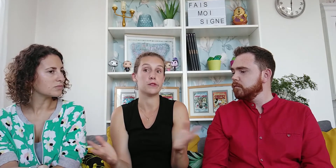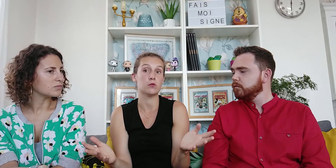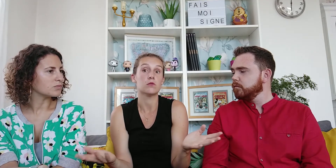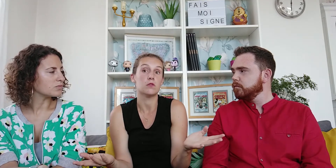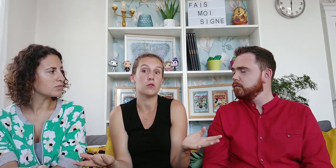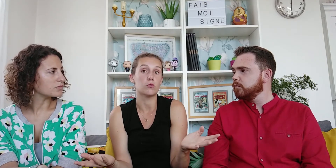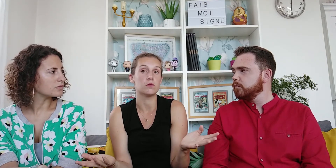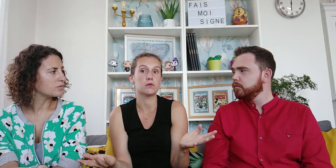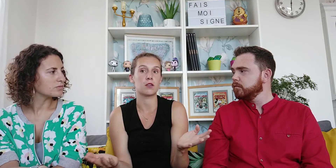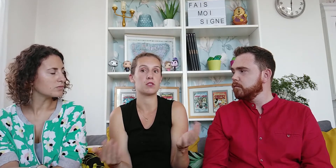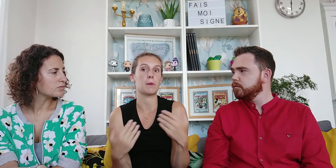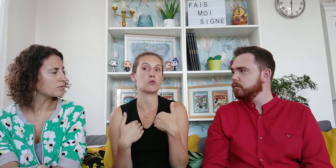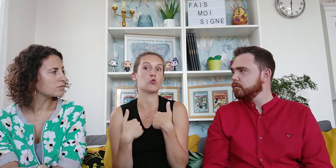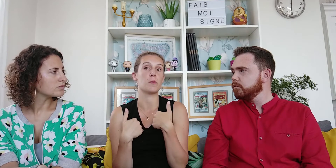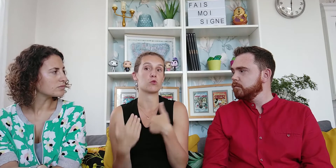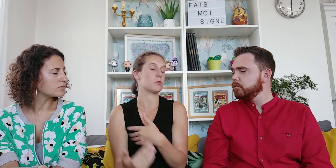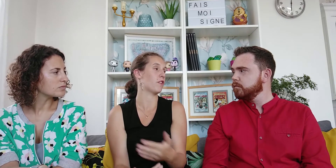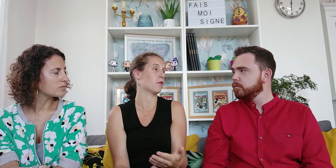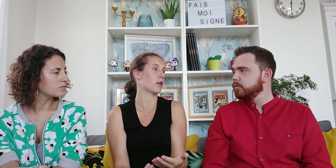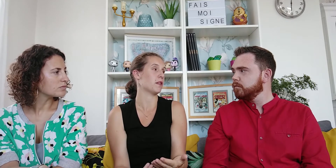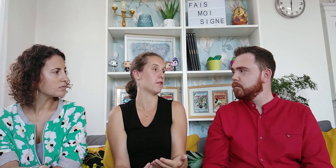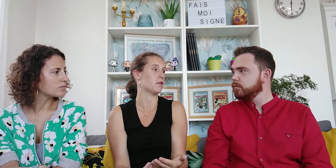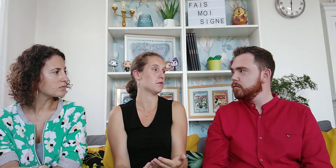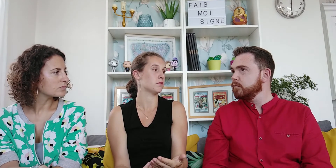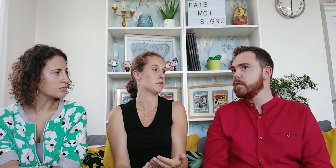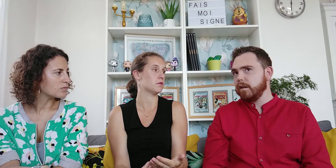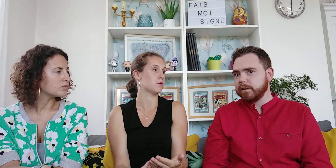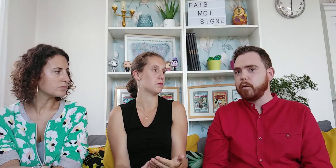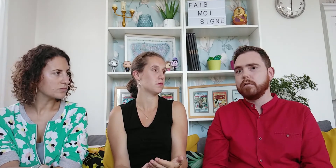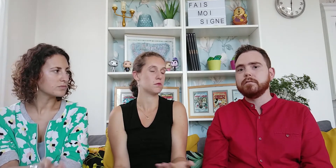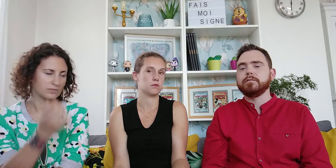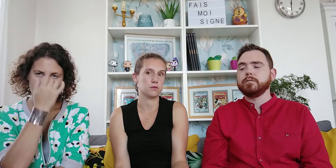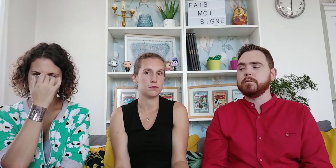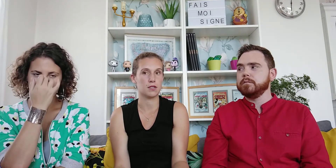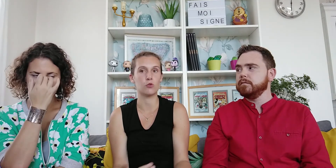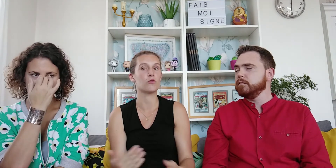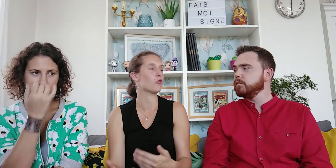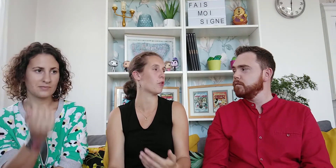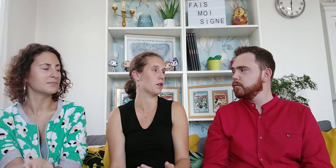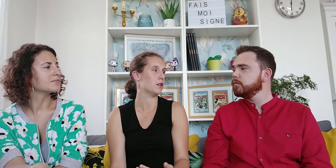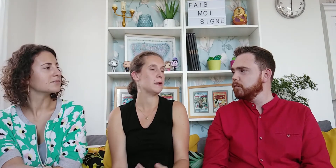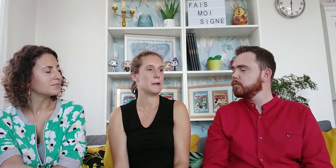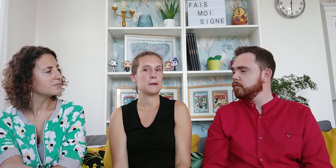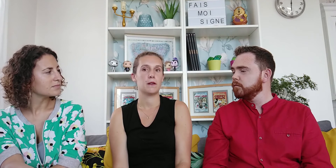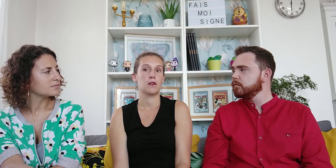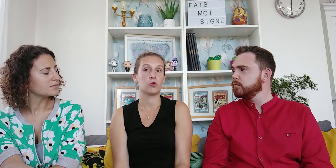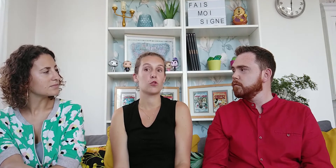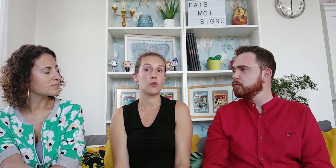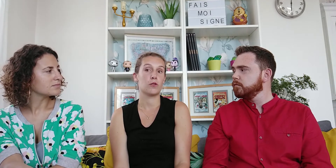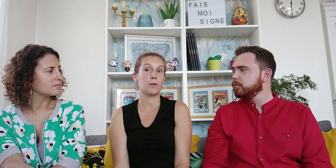sinon non. Et que c'est pas parce que nous on marche qu'on ne sait plus faire le 4 pattes en fait. Effectivement. Les deux vont ensemble. Donc, par